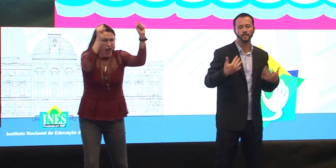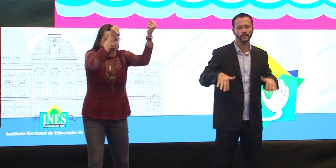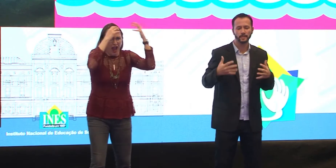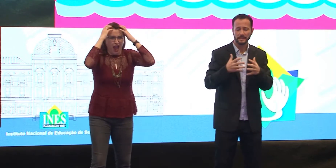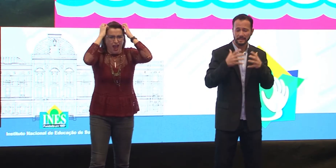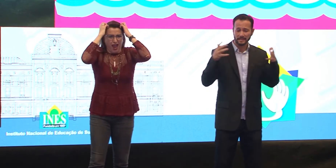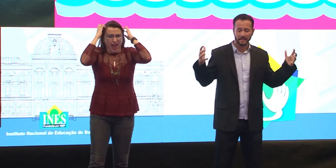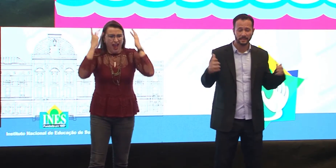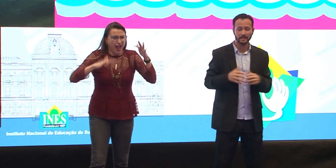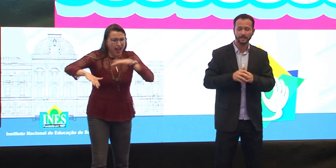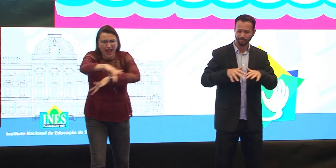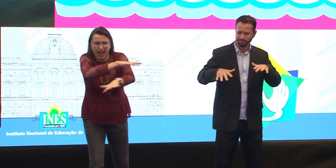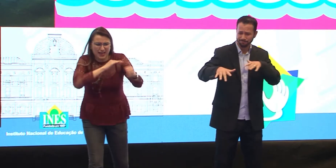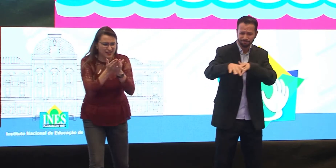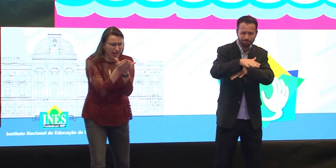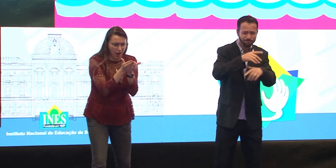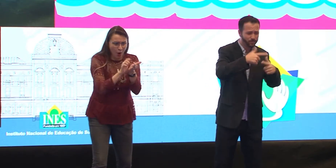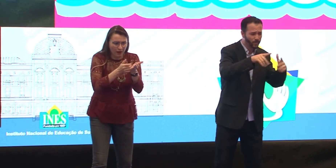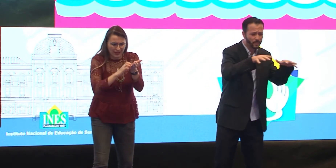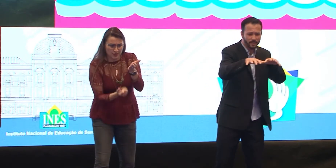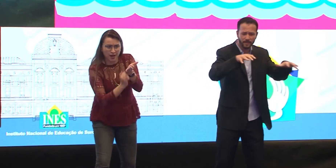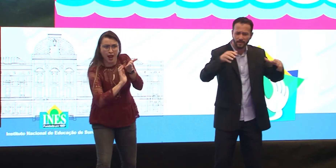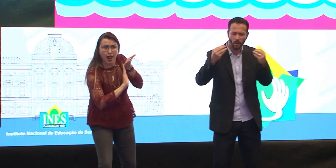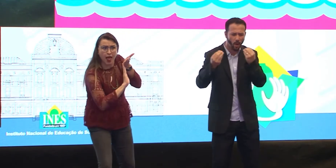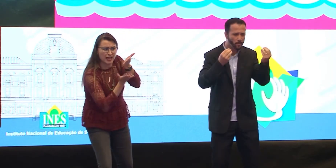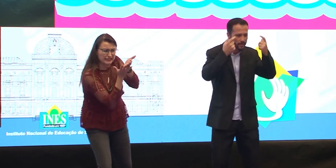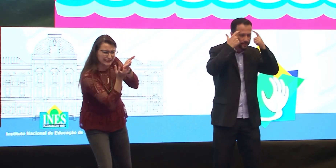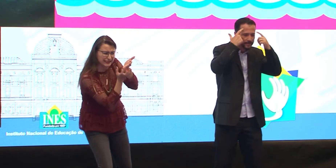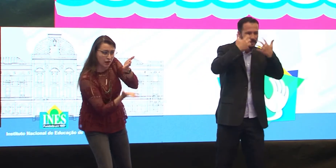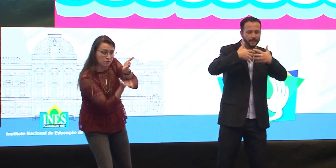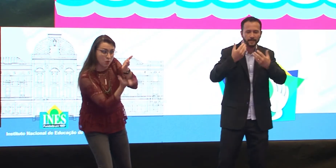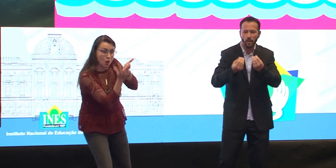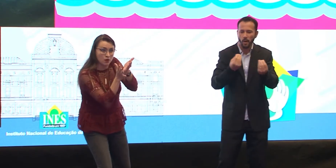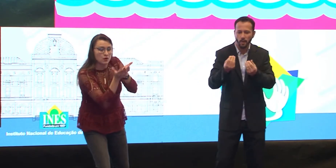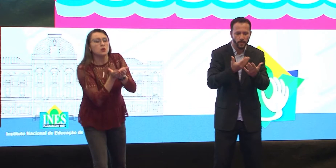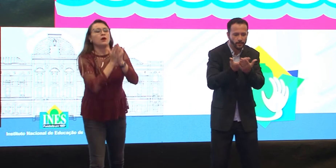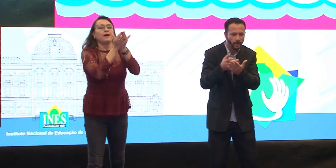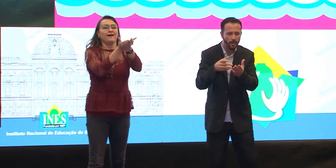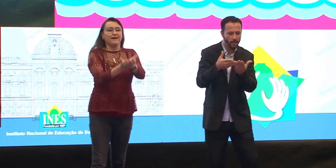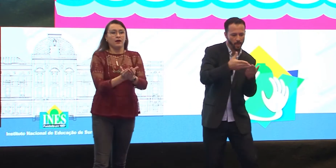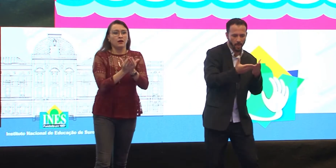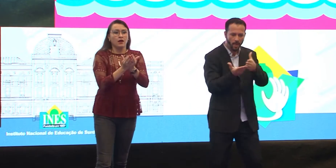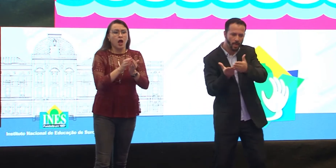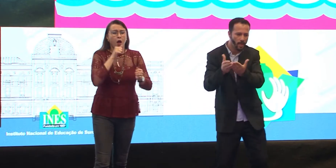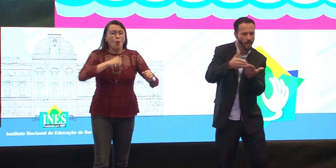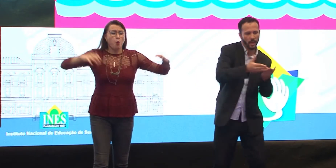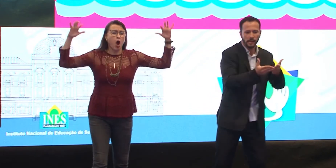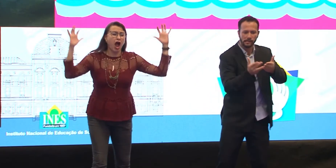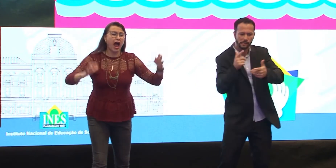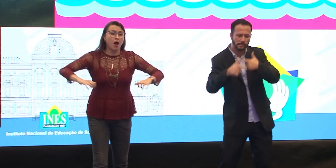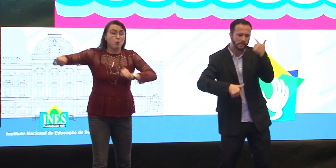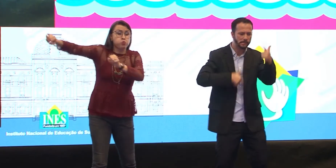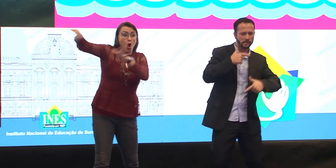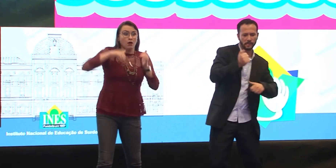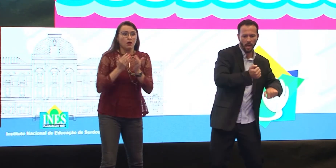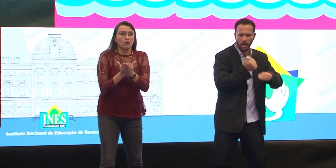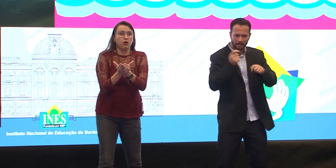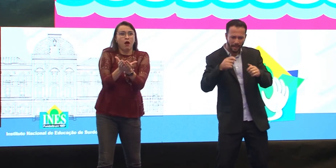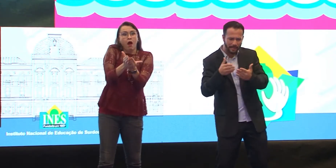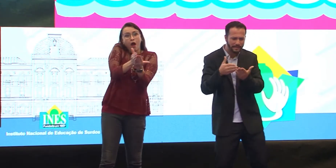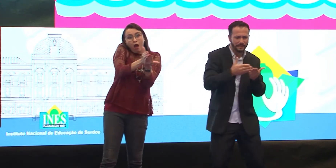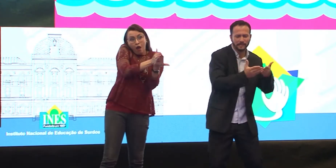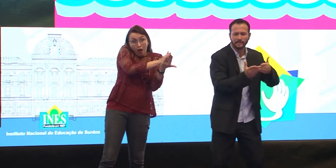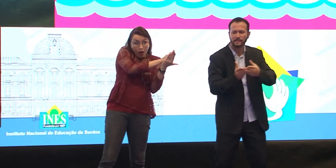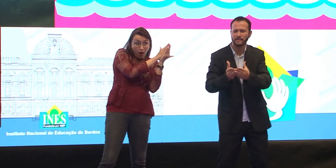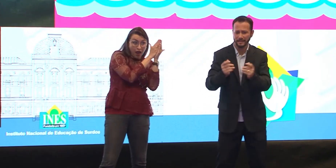tentando alcançar um objetivo, mas às vezes alguns problemas de percurso acabam acontecendo, né? Algum furo